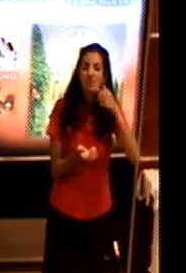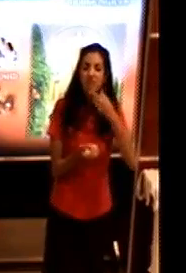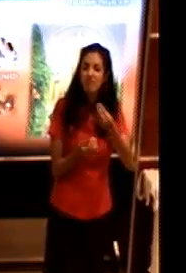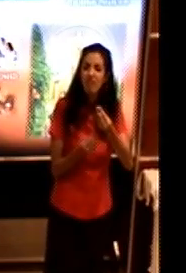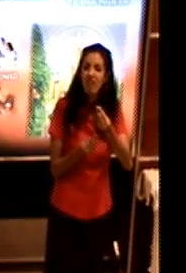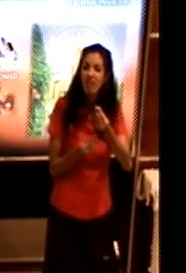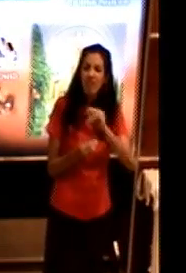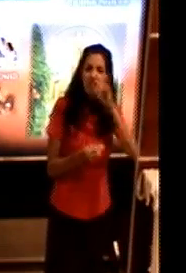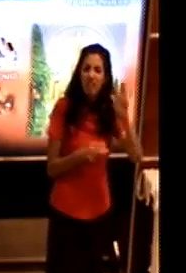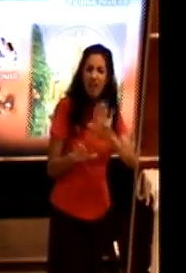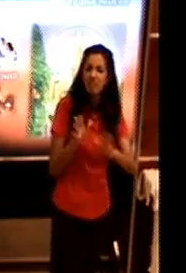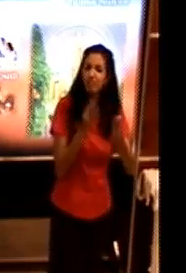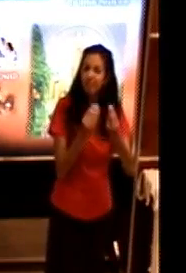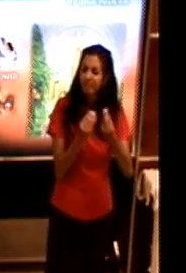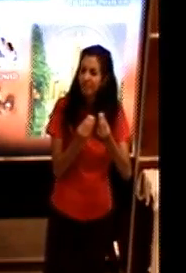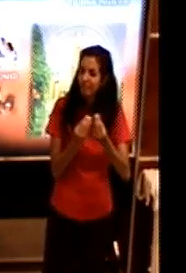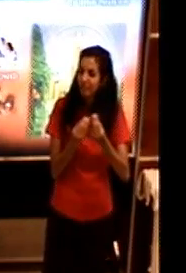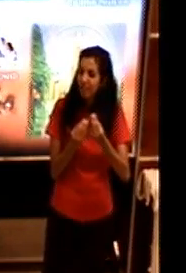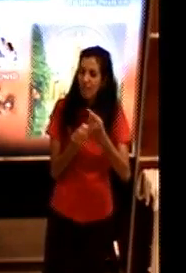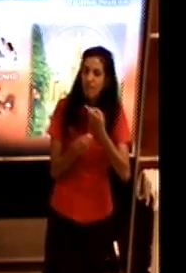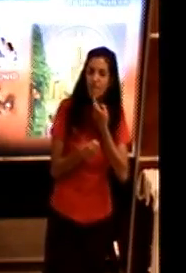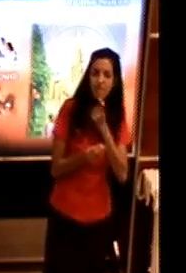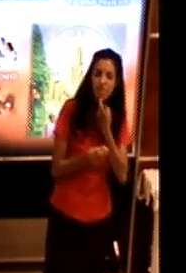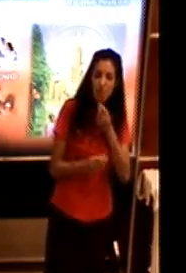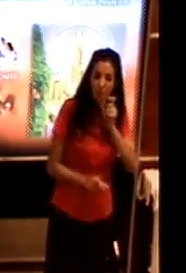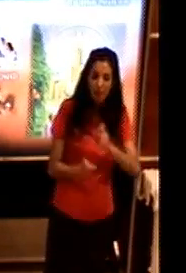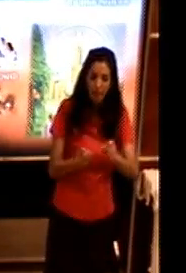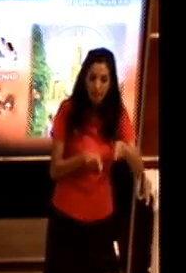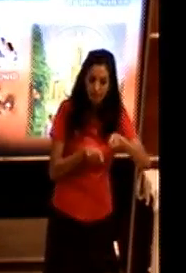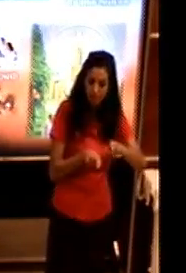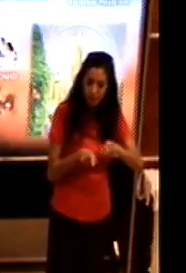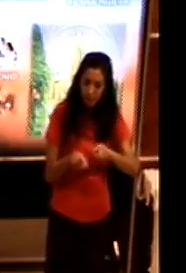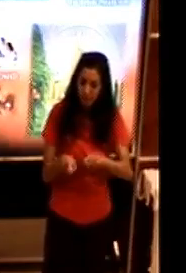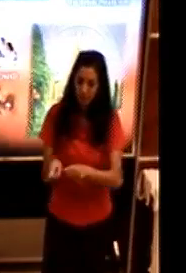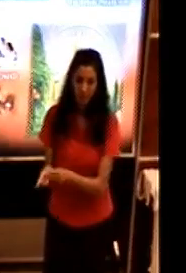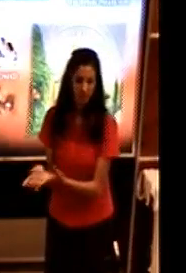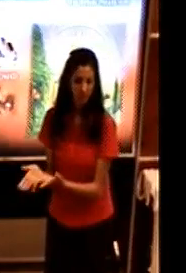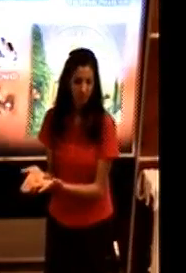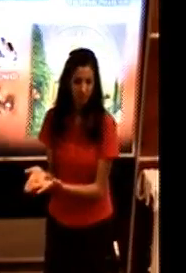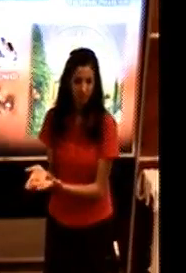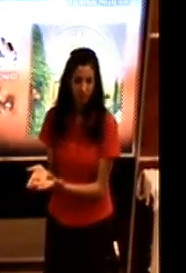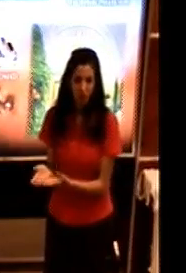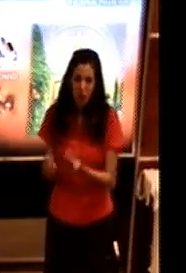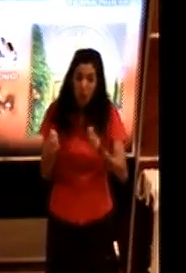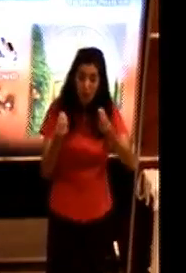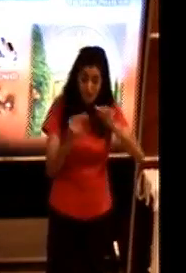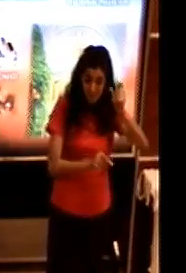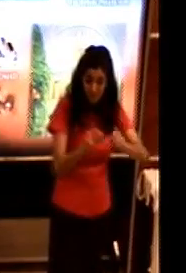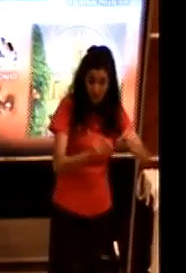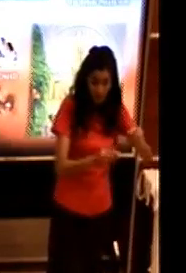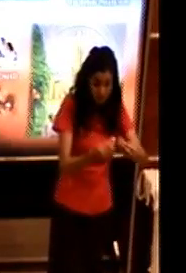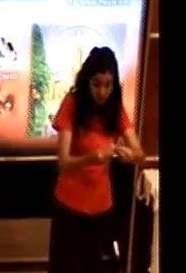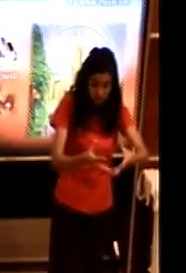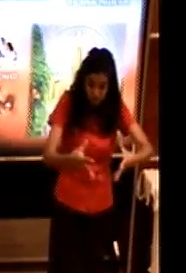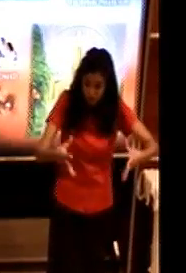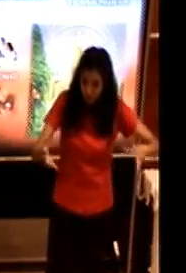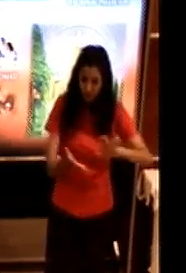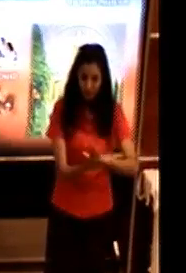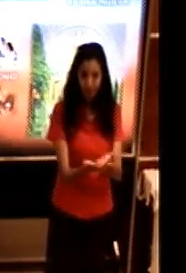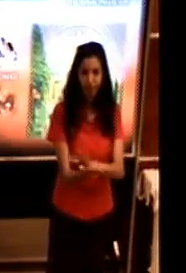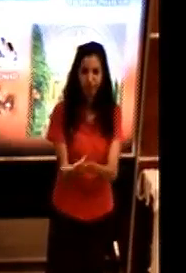mismas profecías para millones, y hermanos, la mayoría se va a perder, no porque Dios quiere. Le